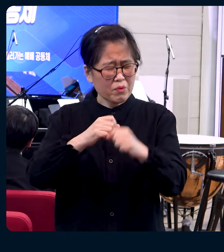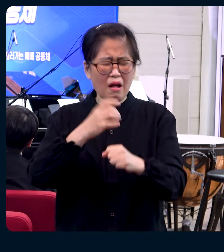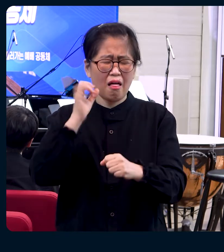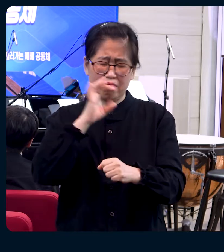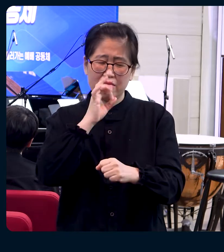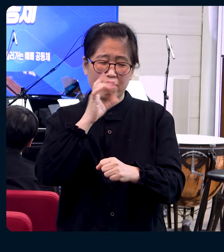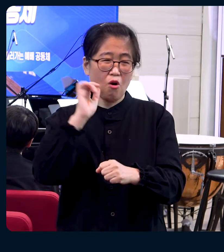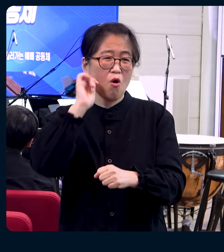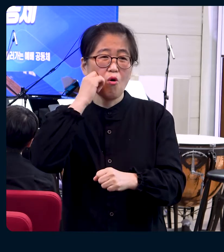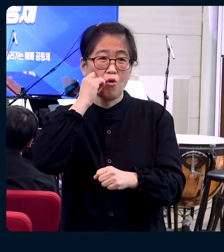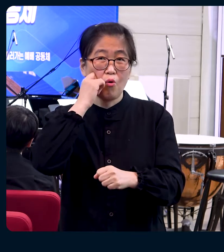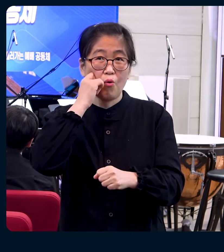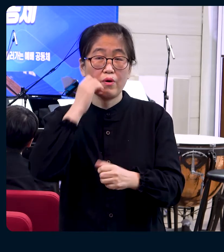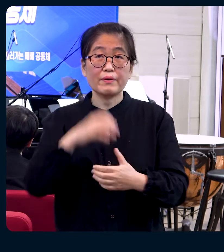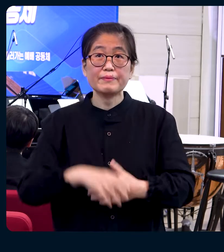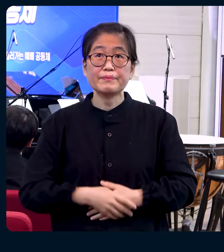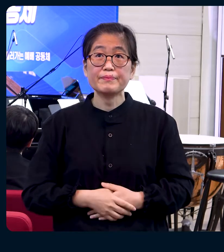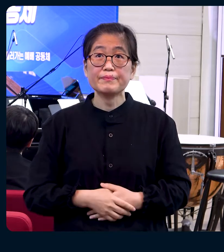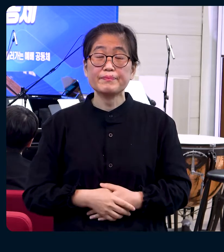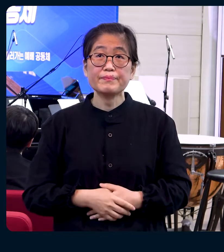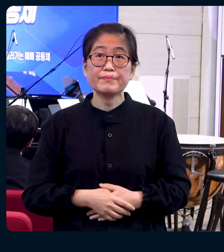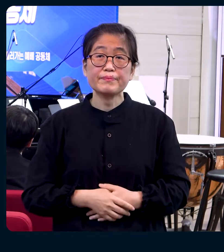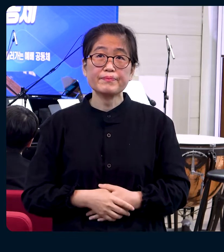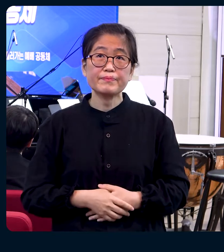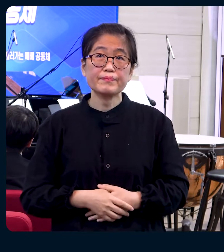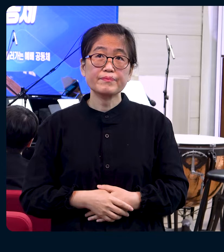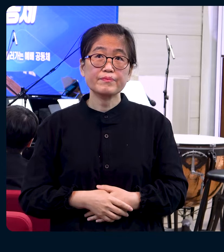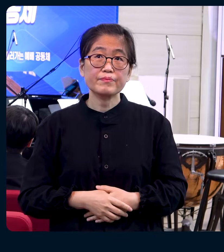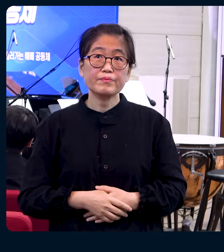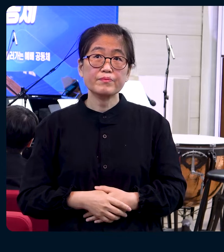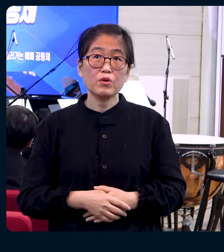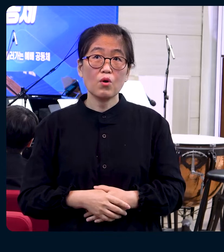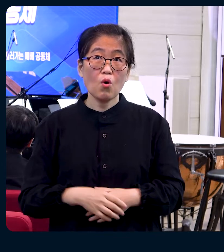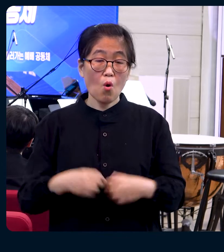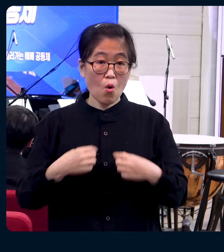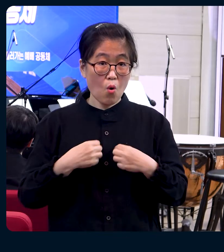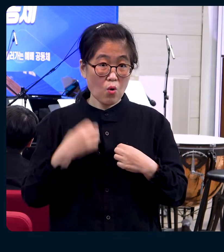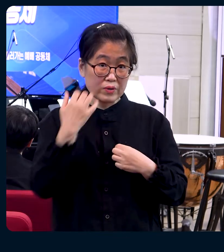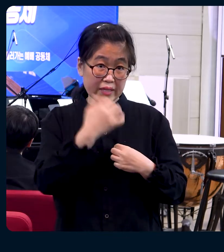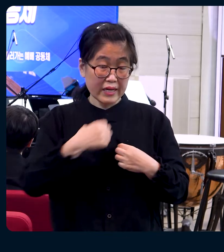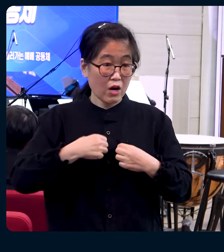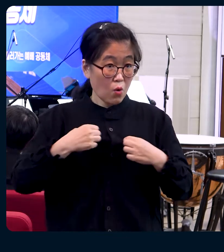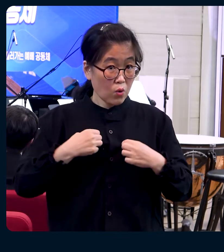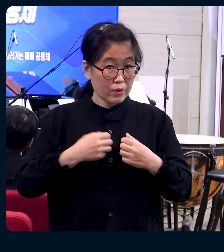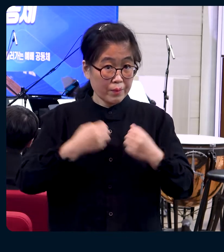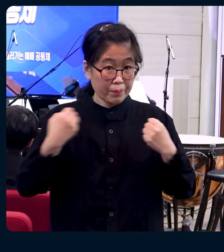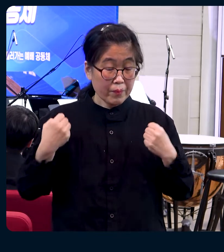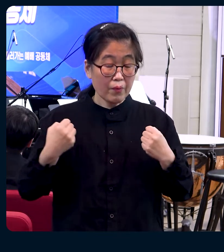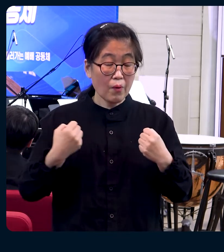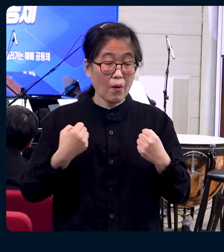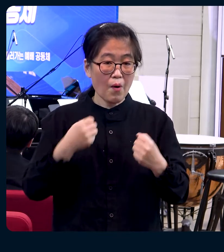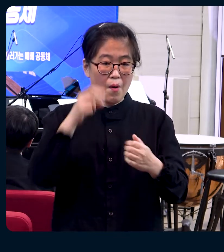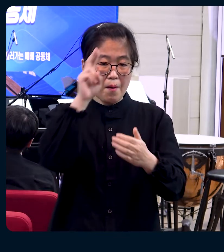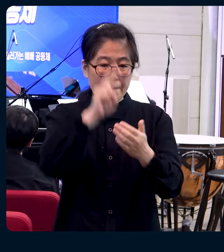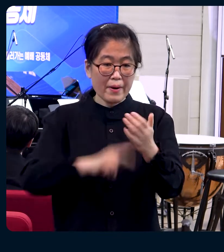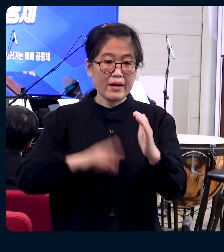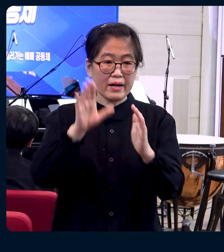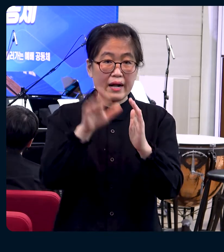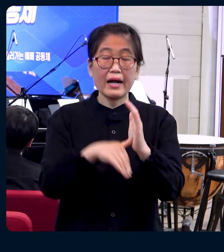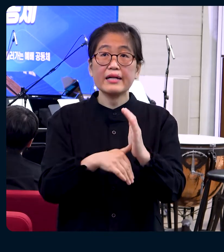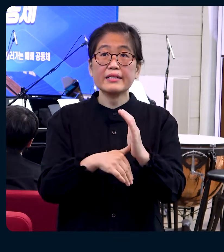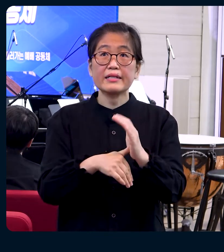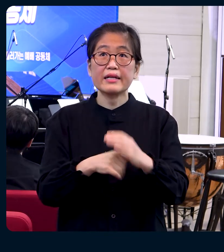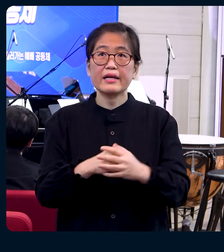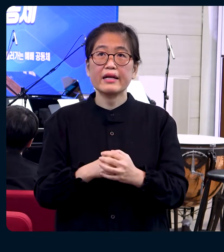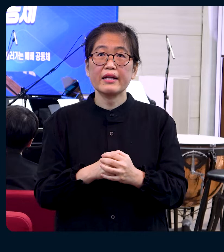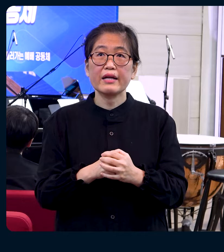있습니다. 그래서 노예로 팔려갑니다. 모든 채색옷을 벗김당하고 노예로 팔려갈 때 아마 속옷만 입고 팔려가는지